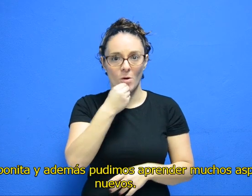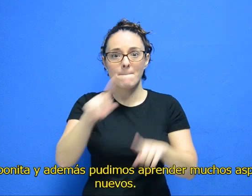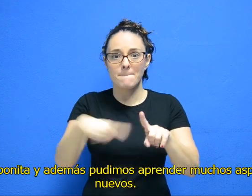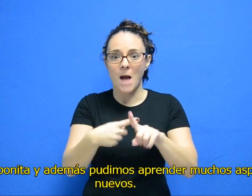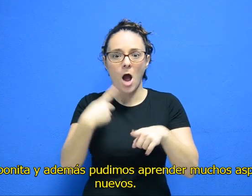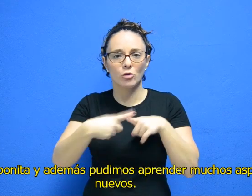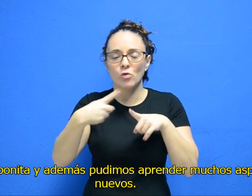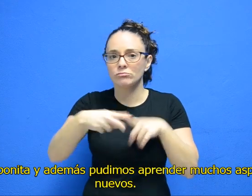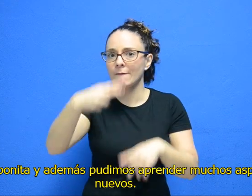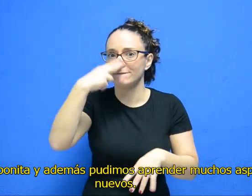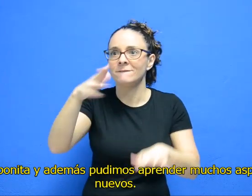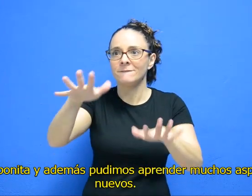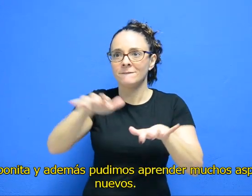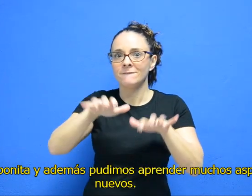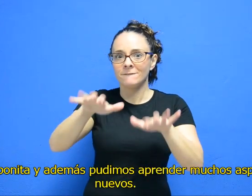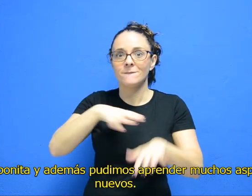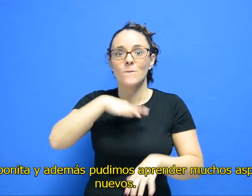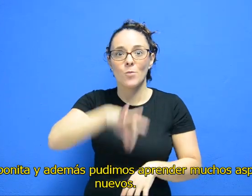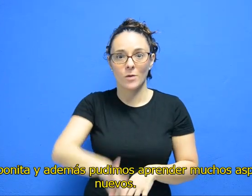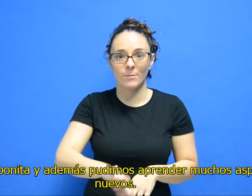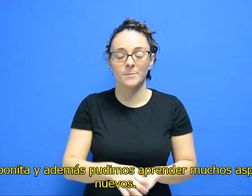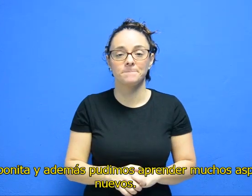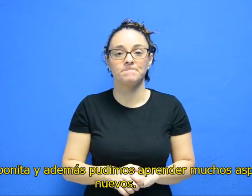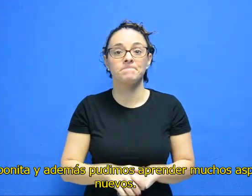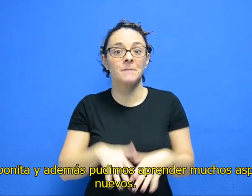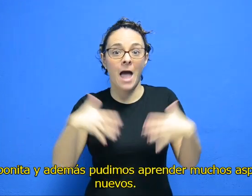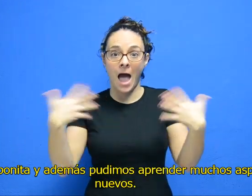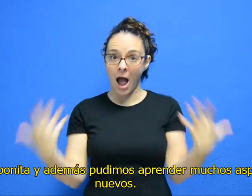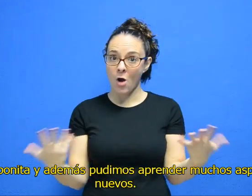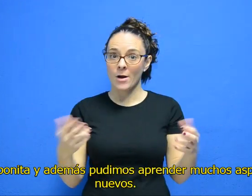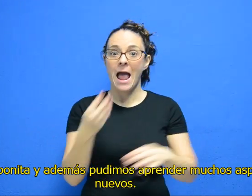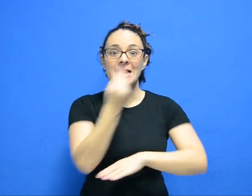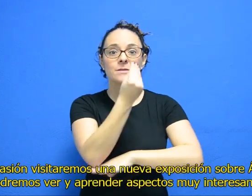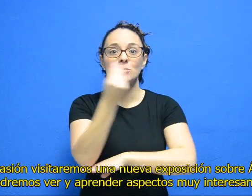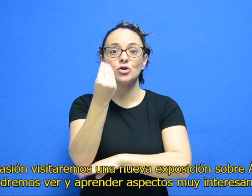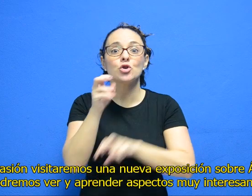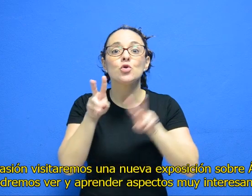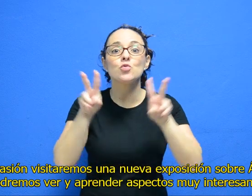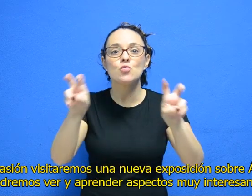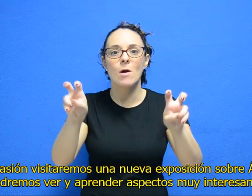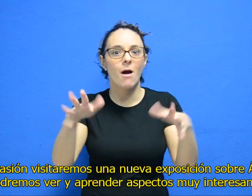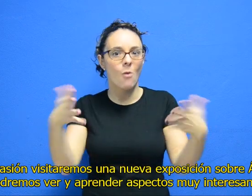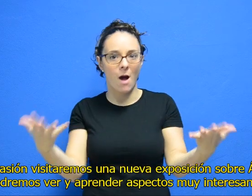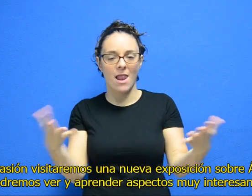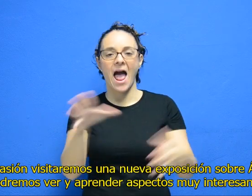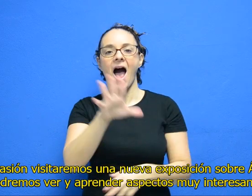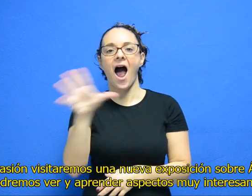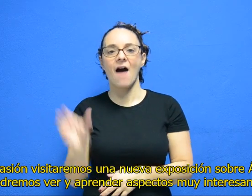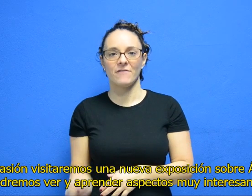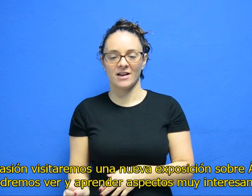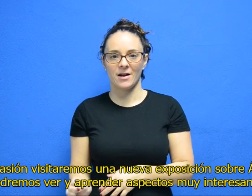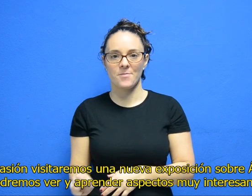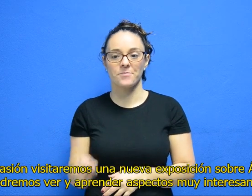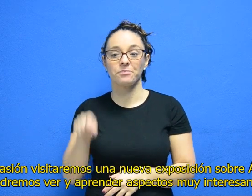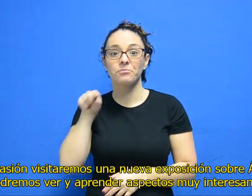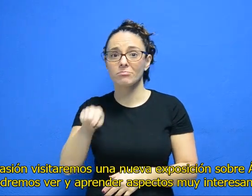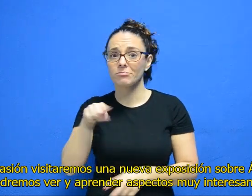Fue muy bonita y además pudimos aprender muchos aspectos nuevos. En esta ocasión visitaremos una nueva exposición